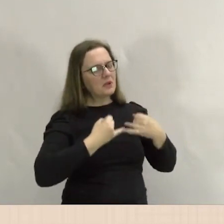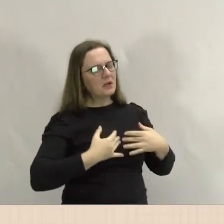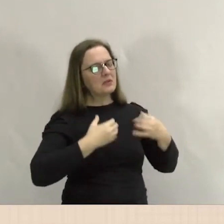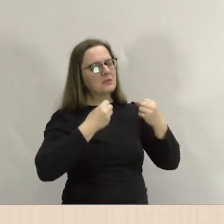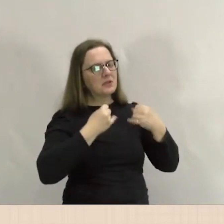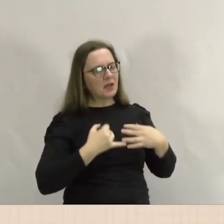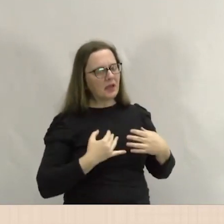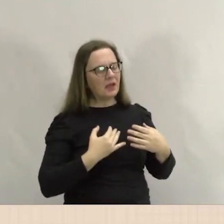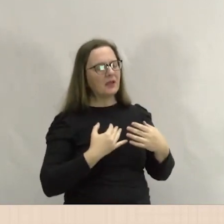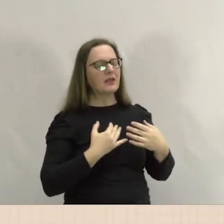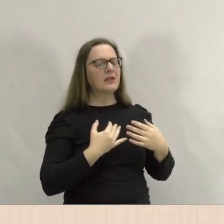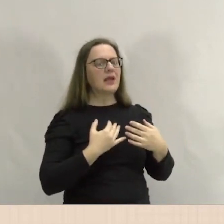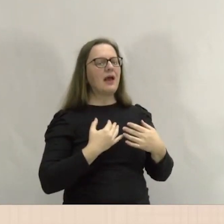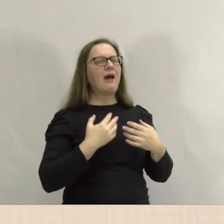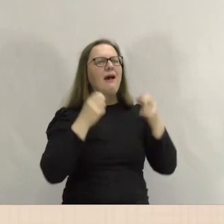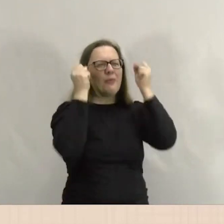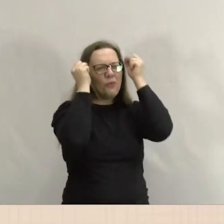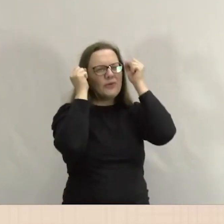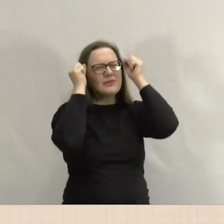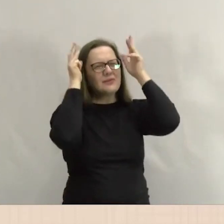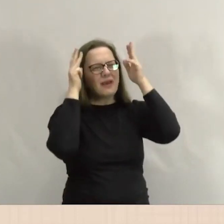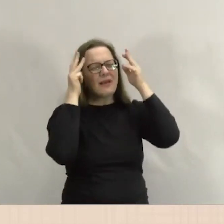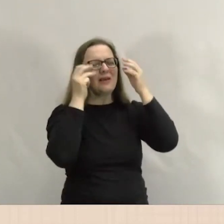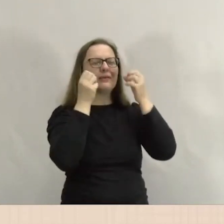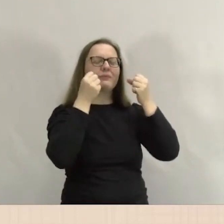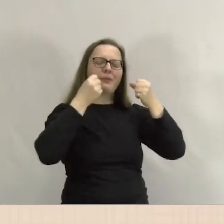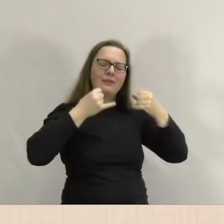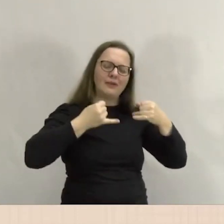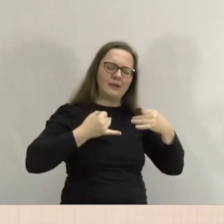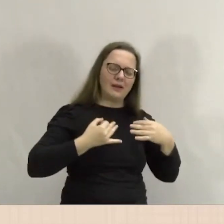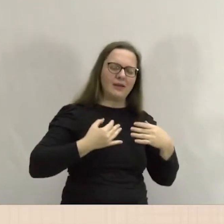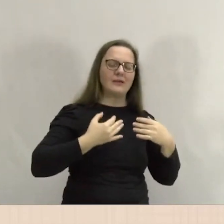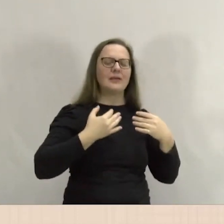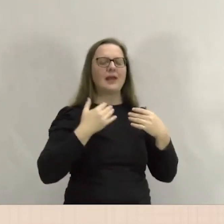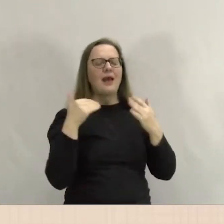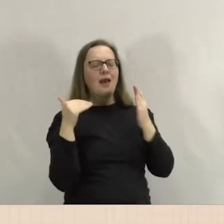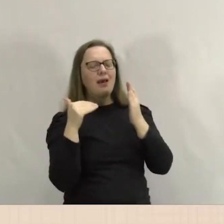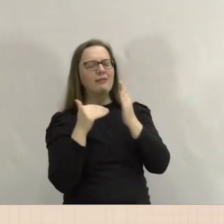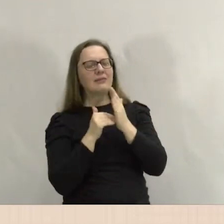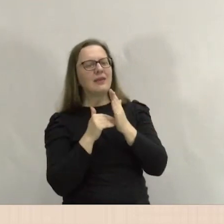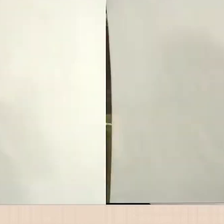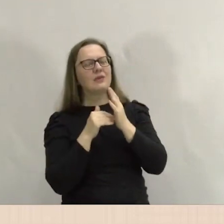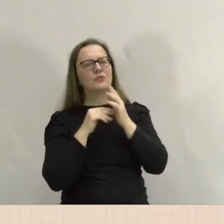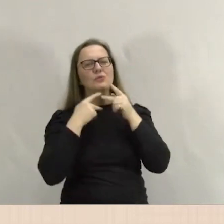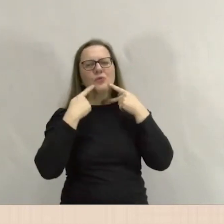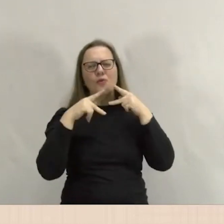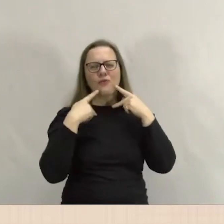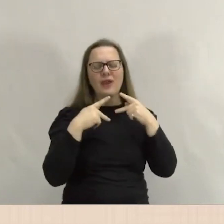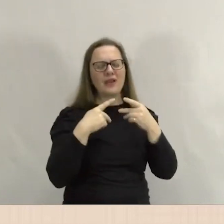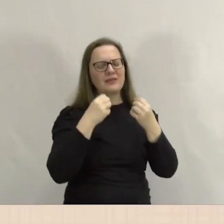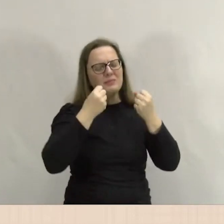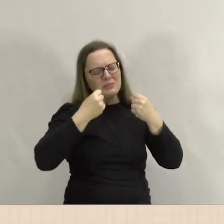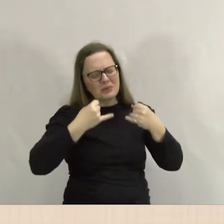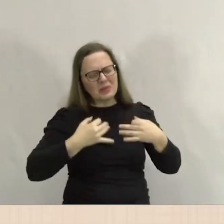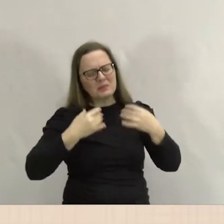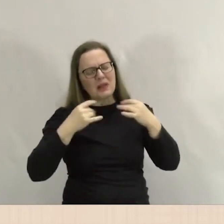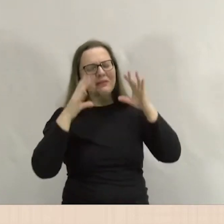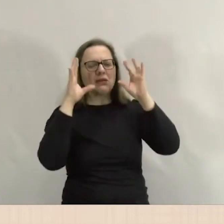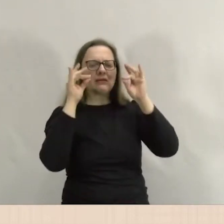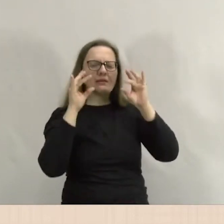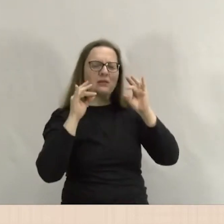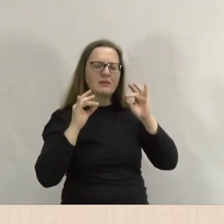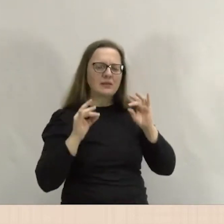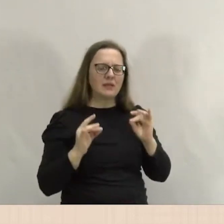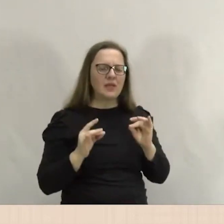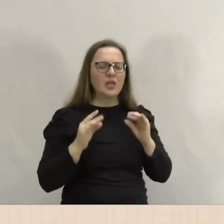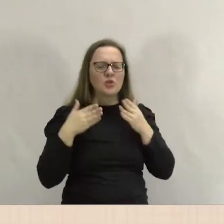por Moisés, chegando até aos profetas, expunha-nos todos os textos a respeito de Jesus.